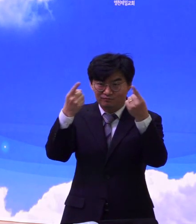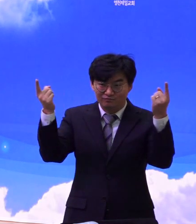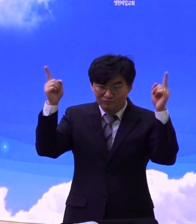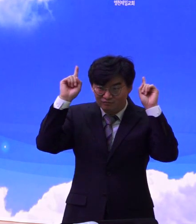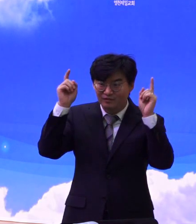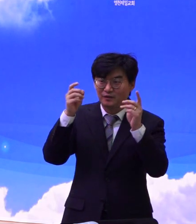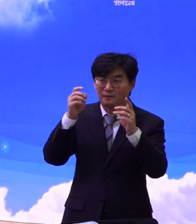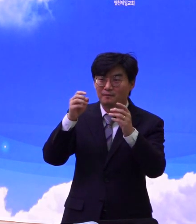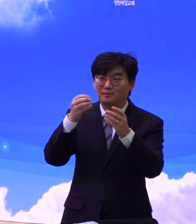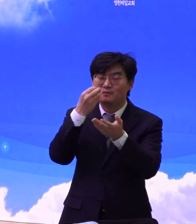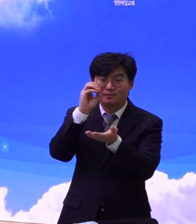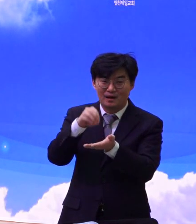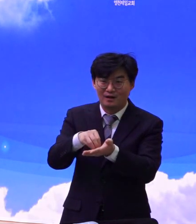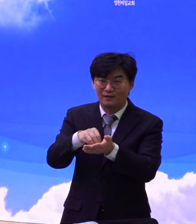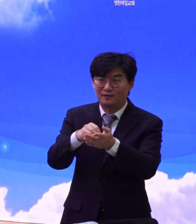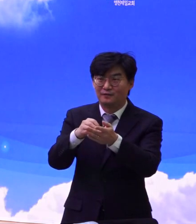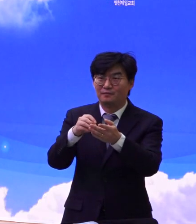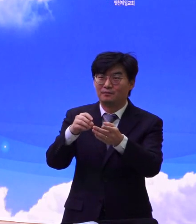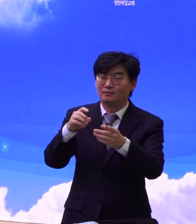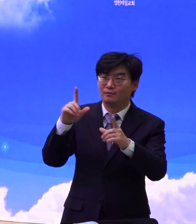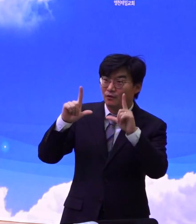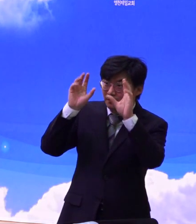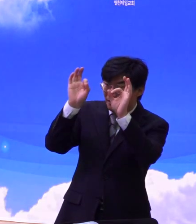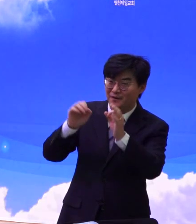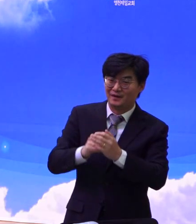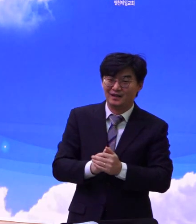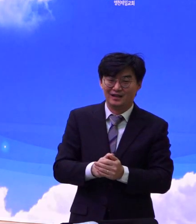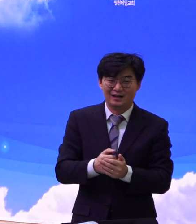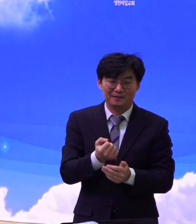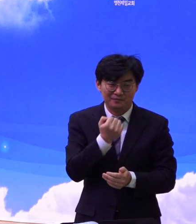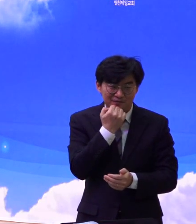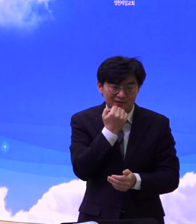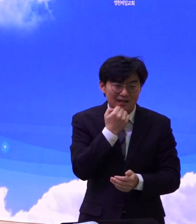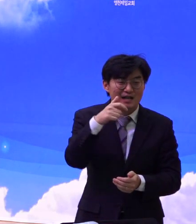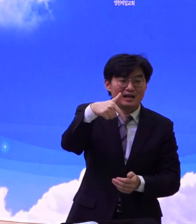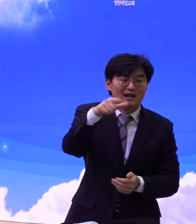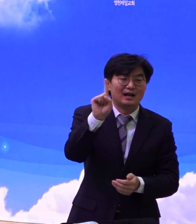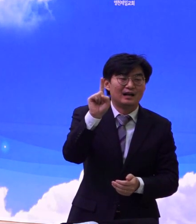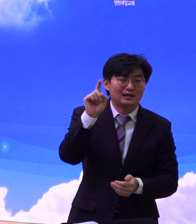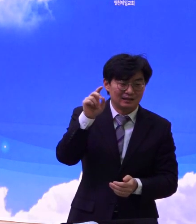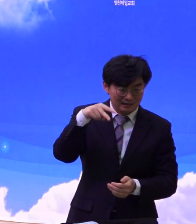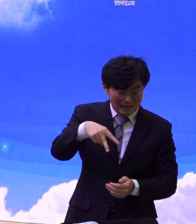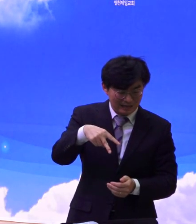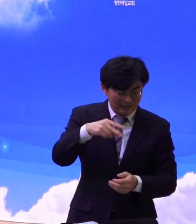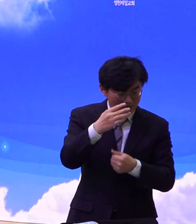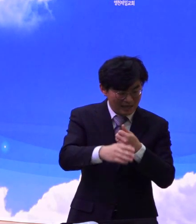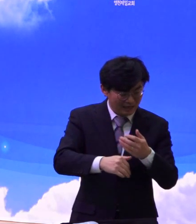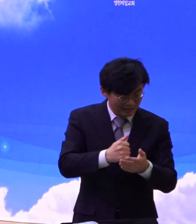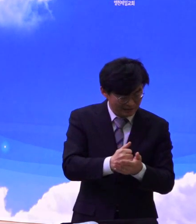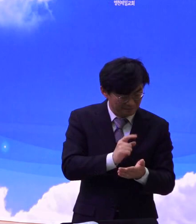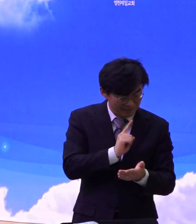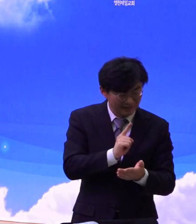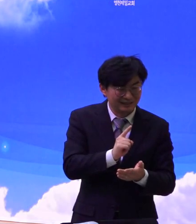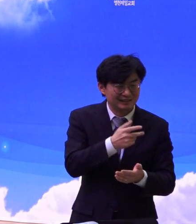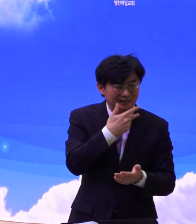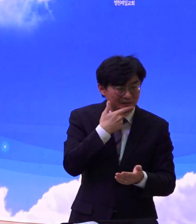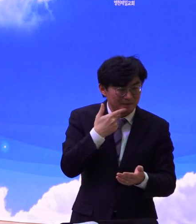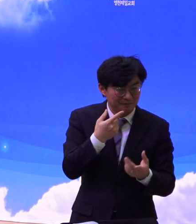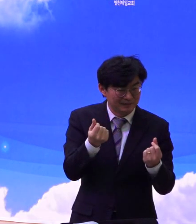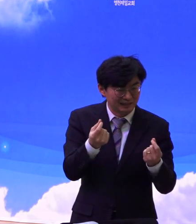이게 뭔가 했는데 가설 속에 있는 바위인데 이 갓바위에 아이들이 우리